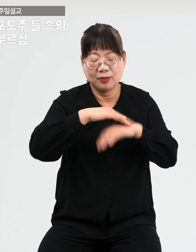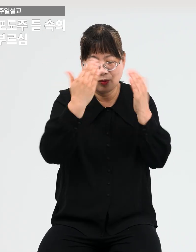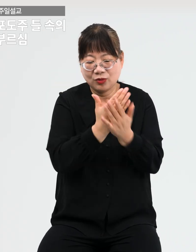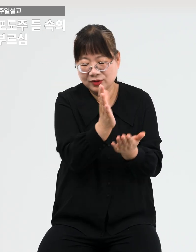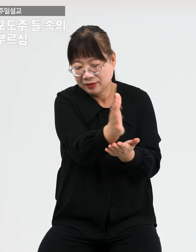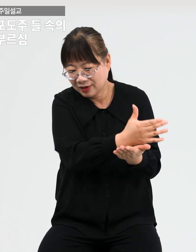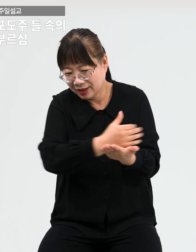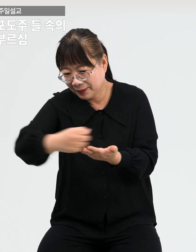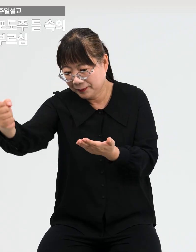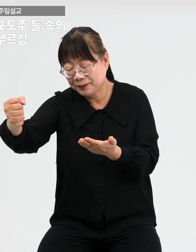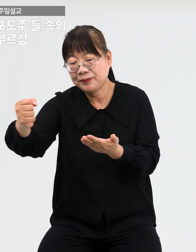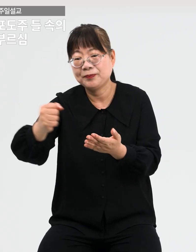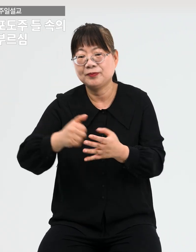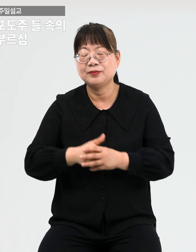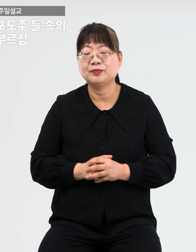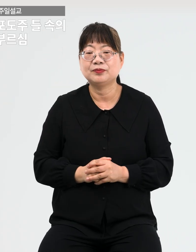없어요.